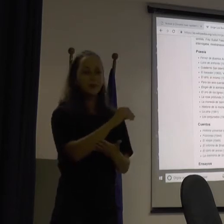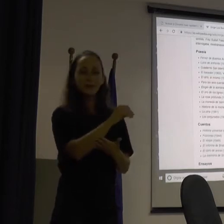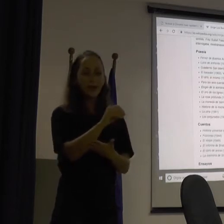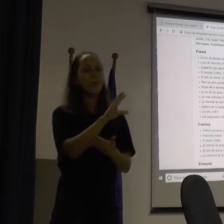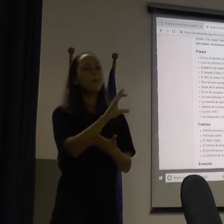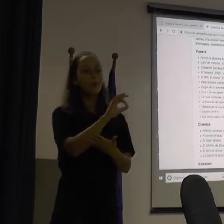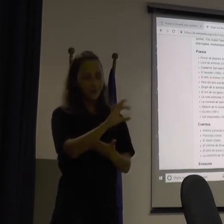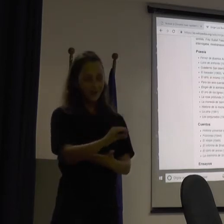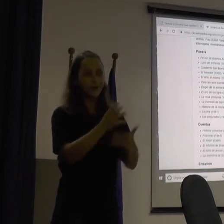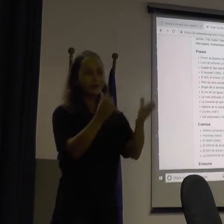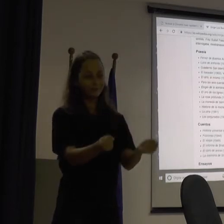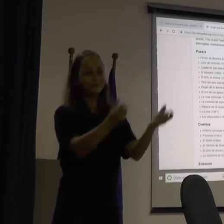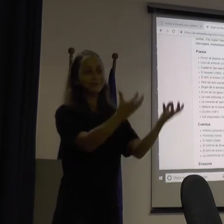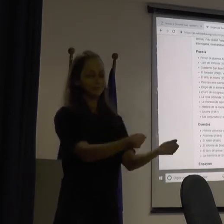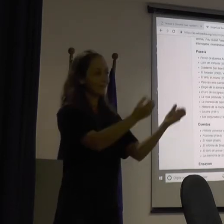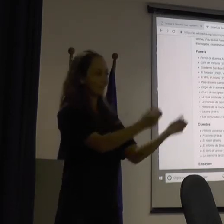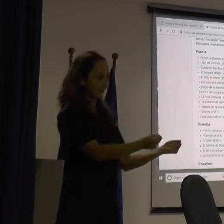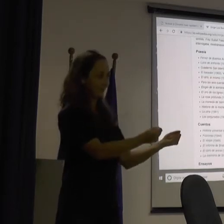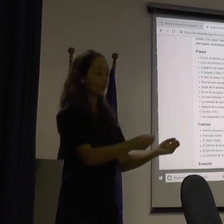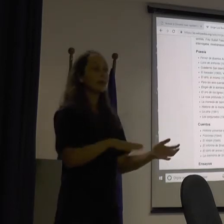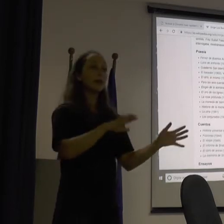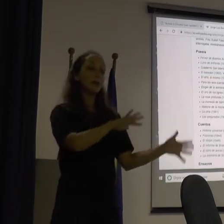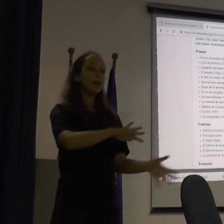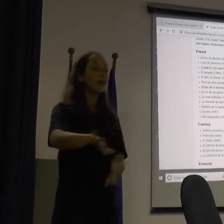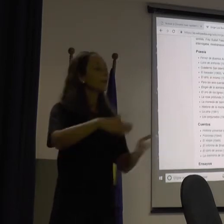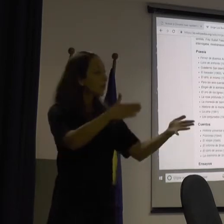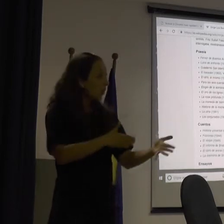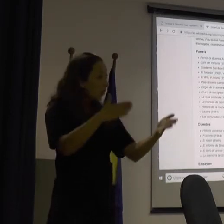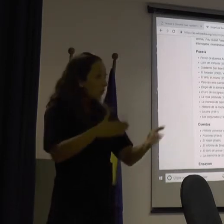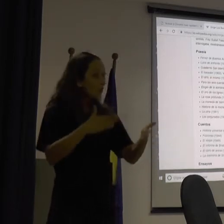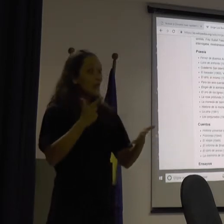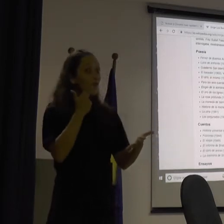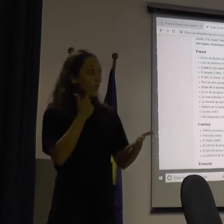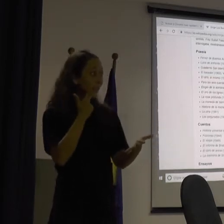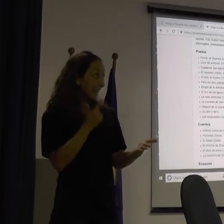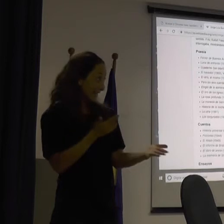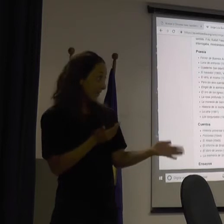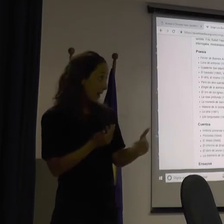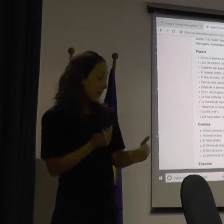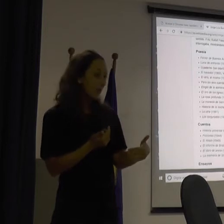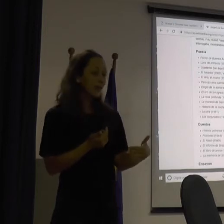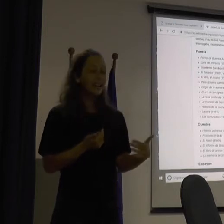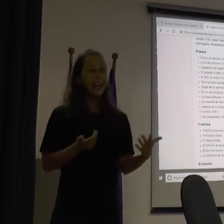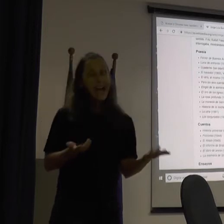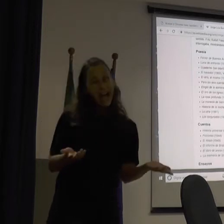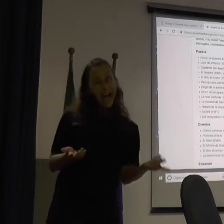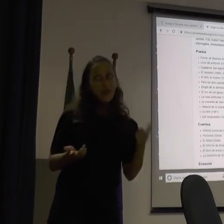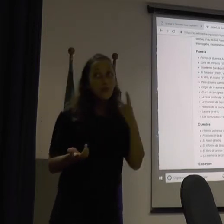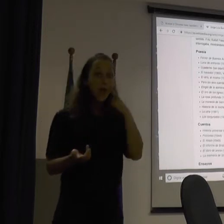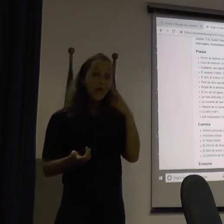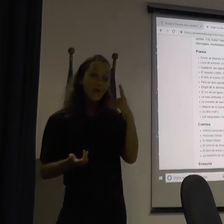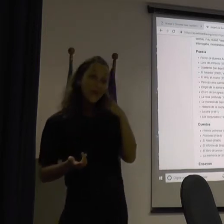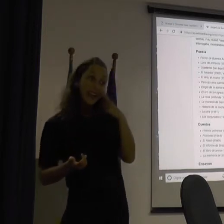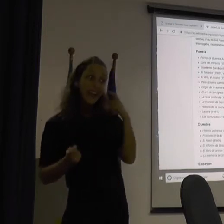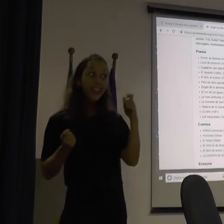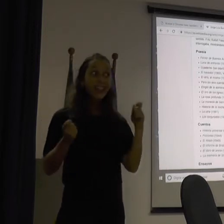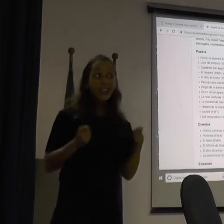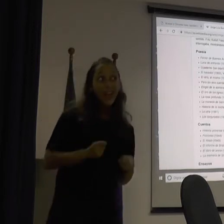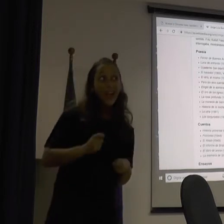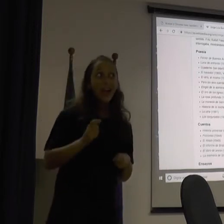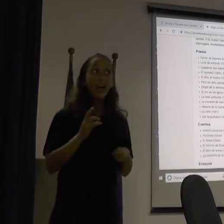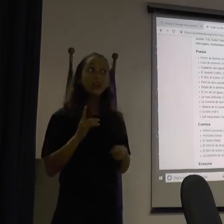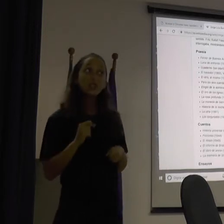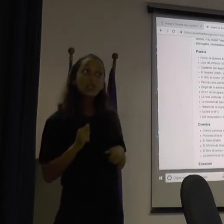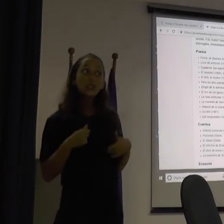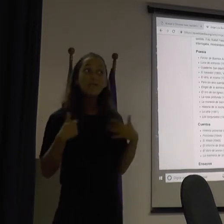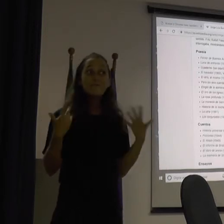de aceite, né? Quando eu falo Fortaleza, pois é, não sei, tem que ver minha agenda, né? Então é